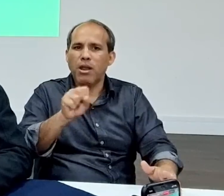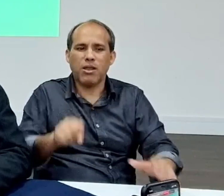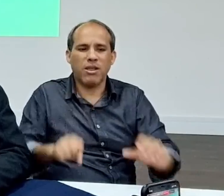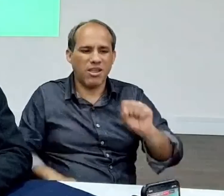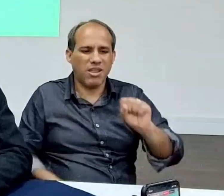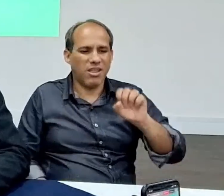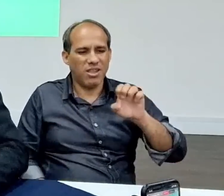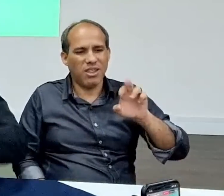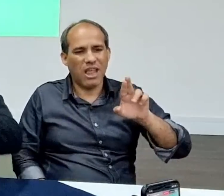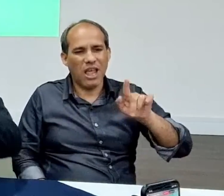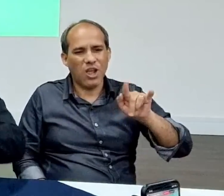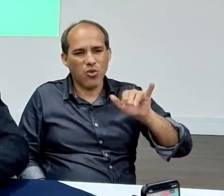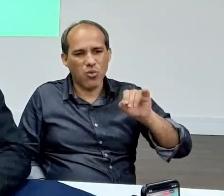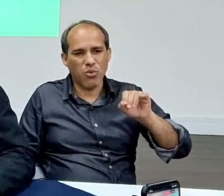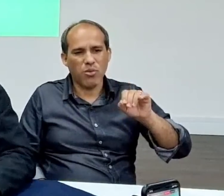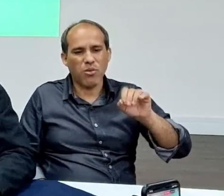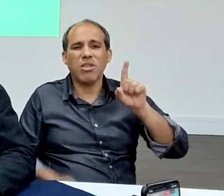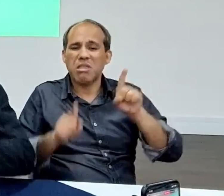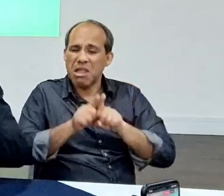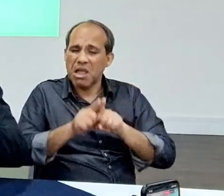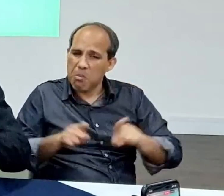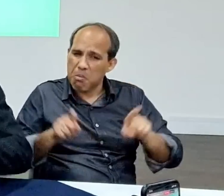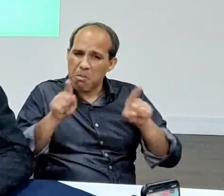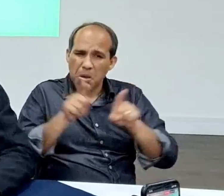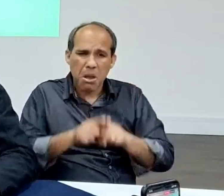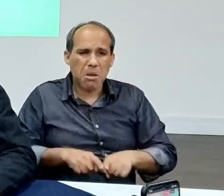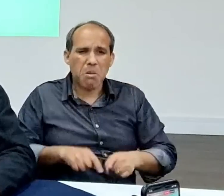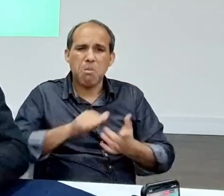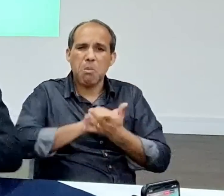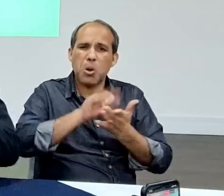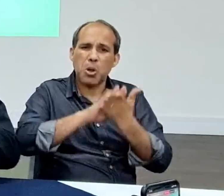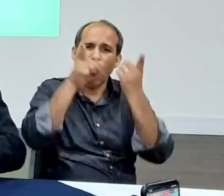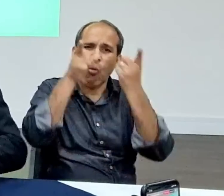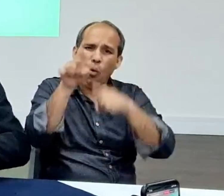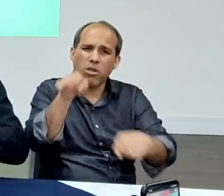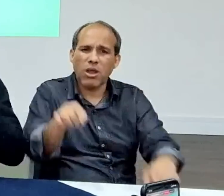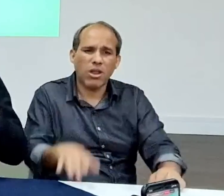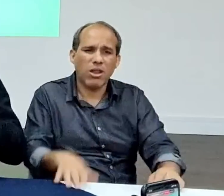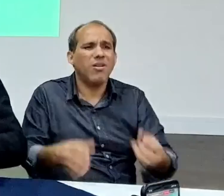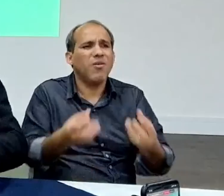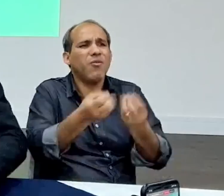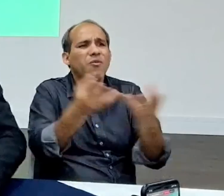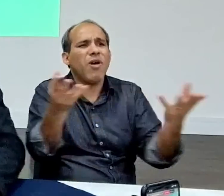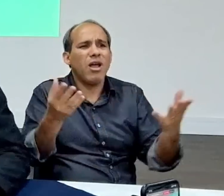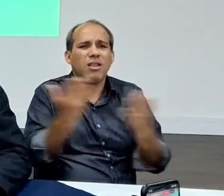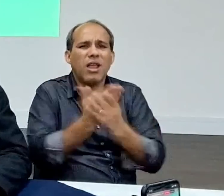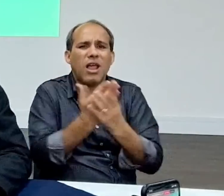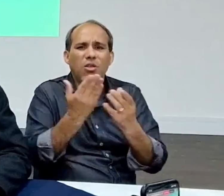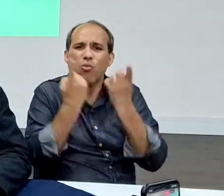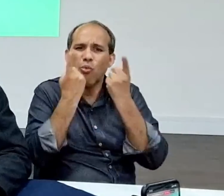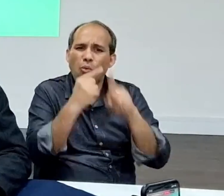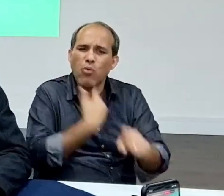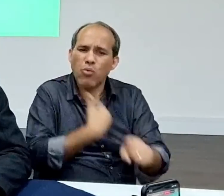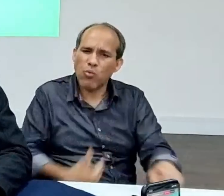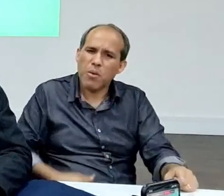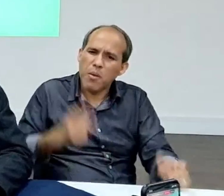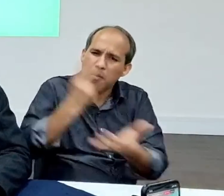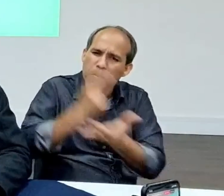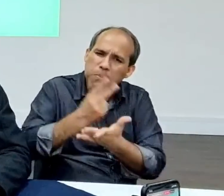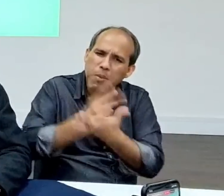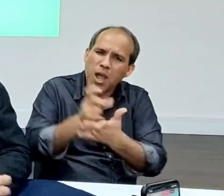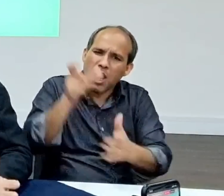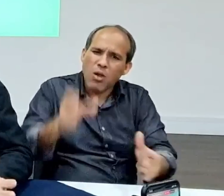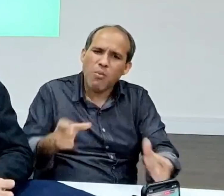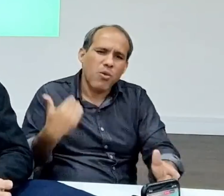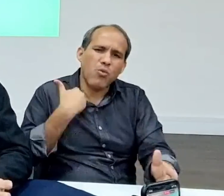Sérgio Camargo, tá? Também uma pancada nele e várias ações contra o governo, né? E